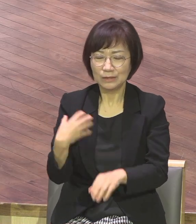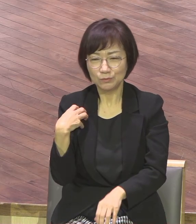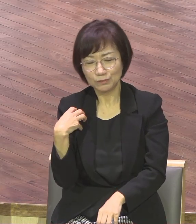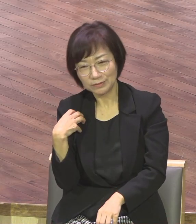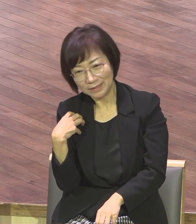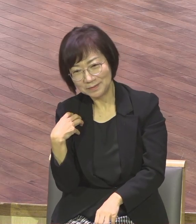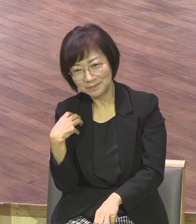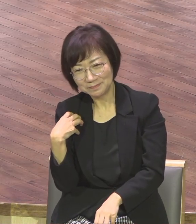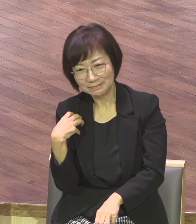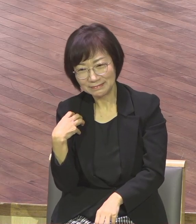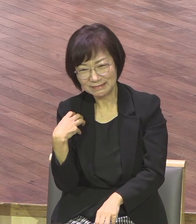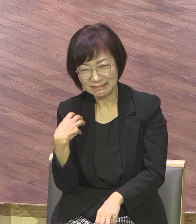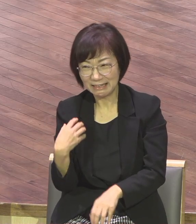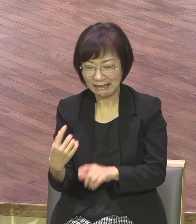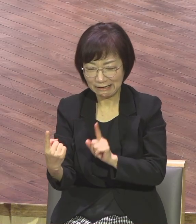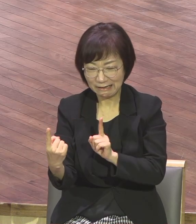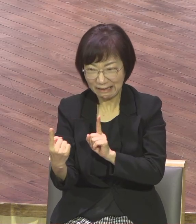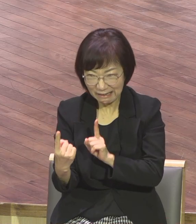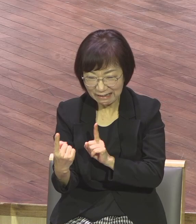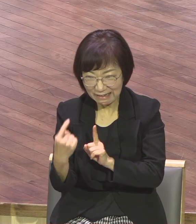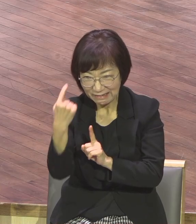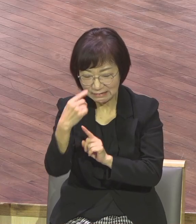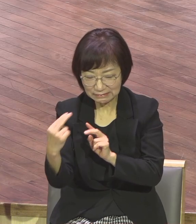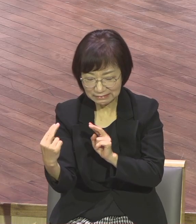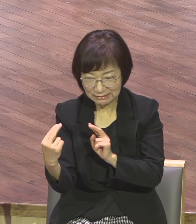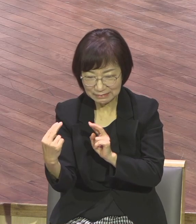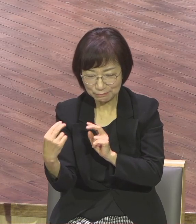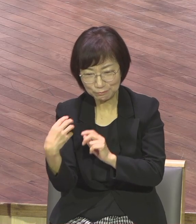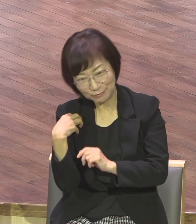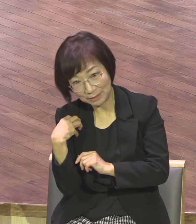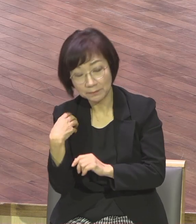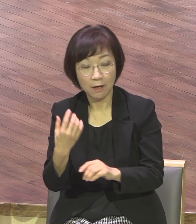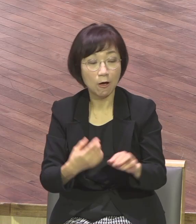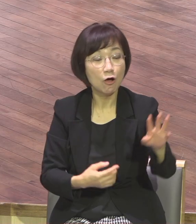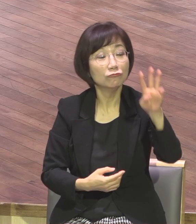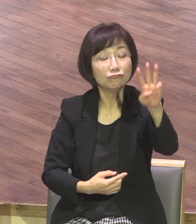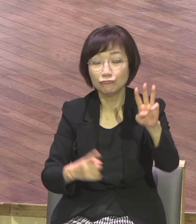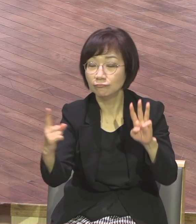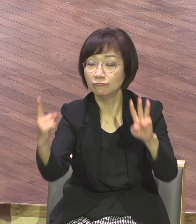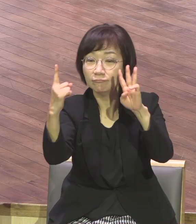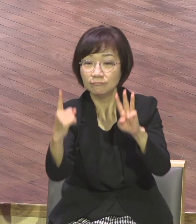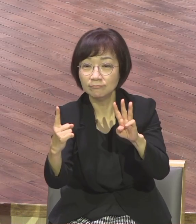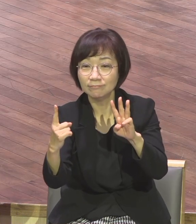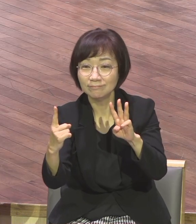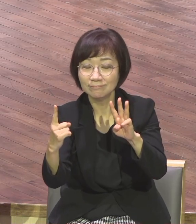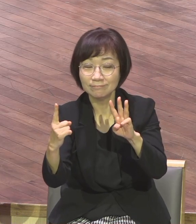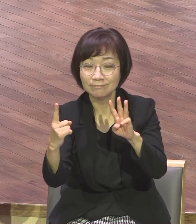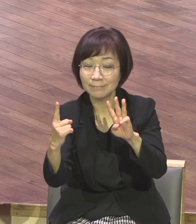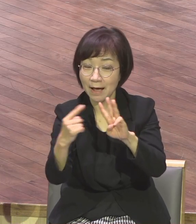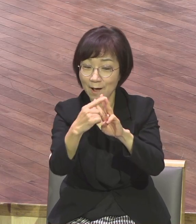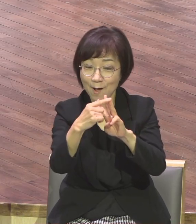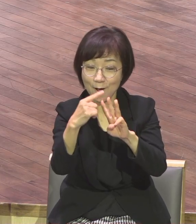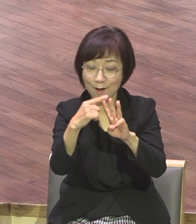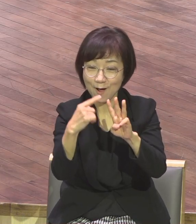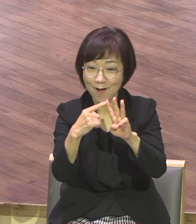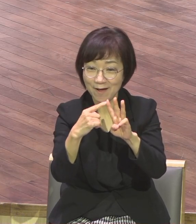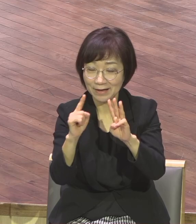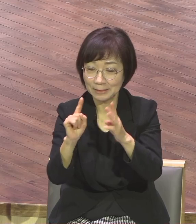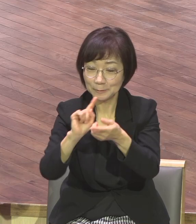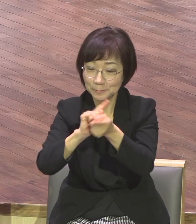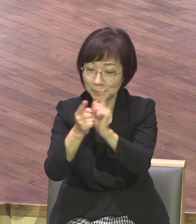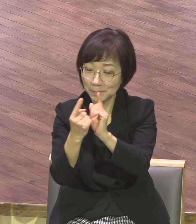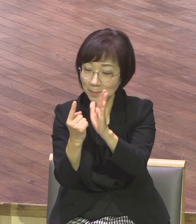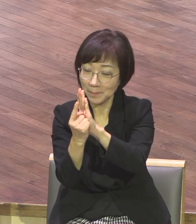있습니다. 분위기가 달라요. 세 사람이 함께 모였다. 서로 만나면 세 명 다 다르니까